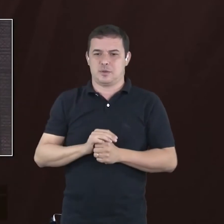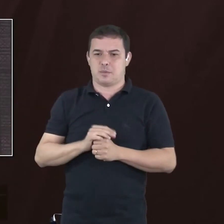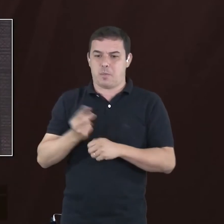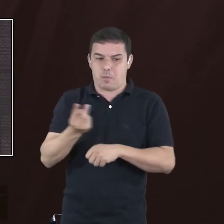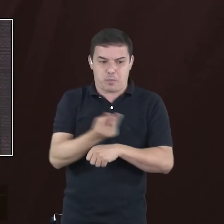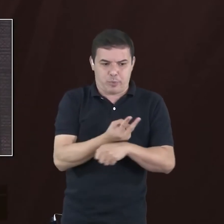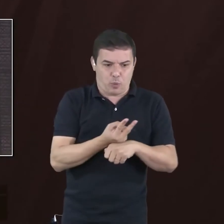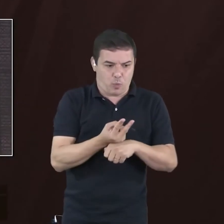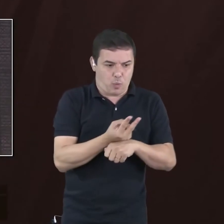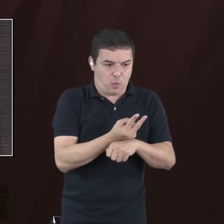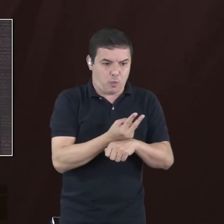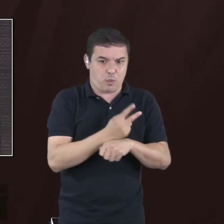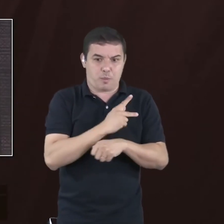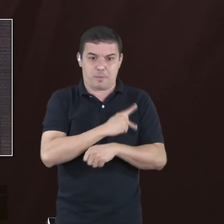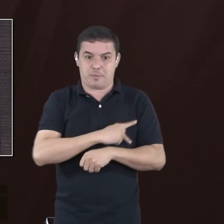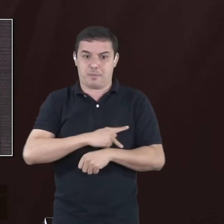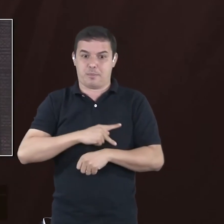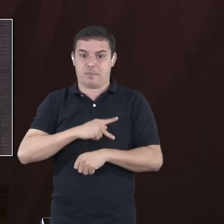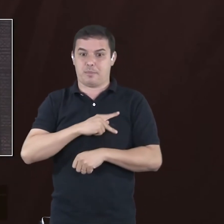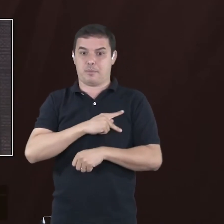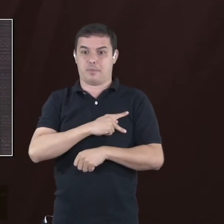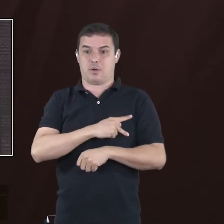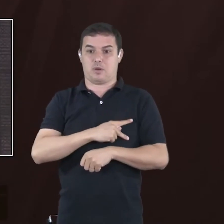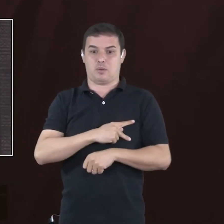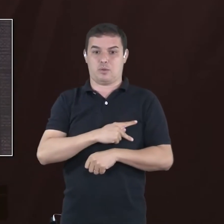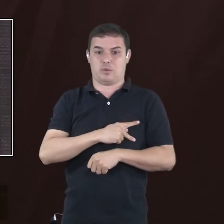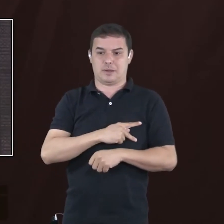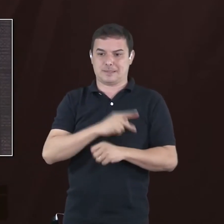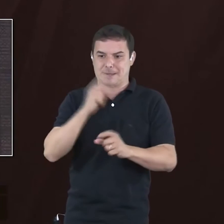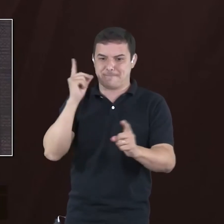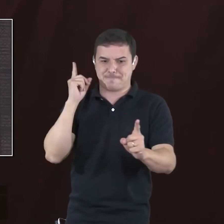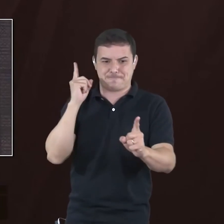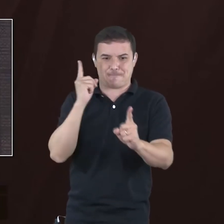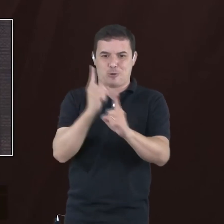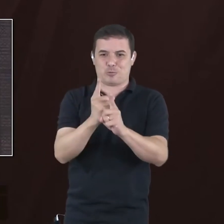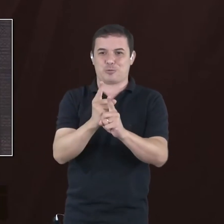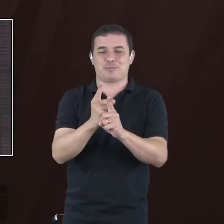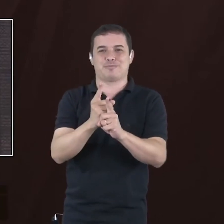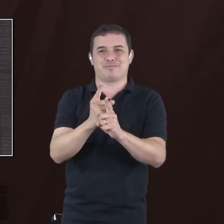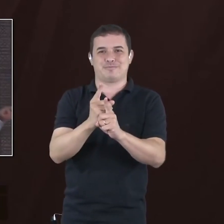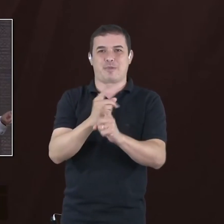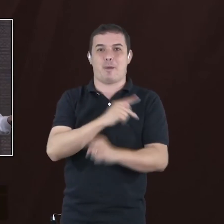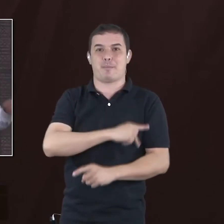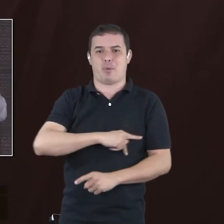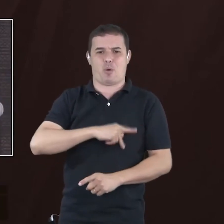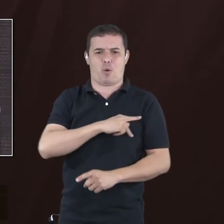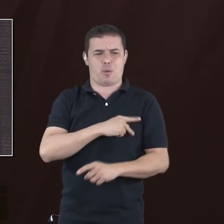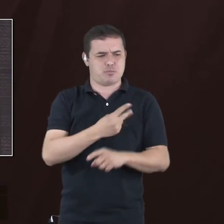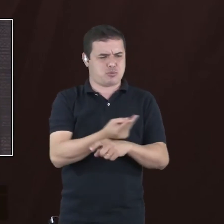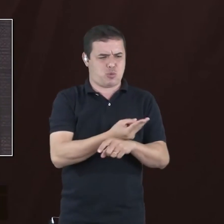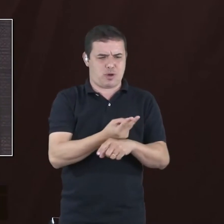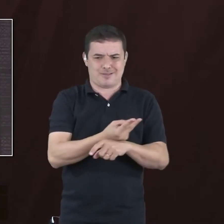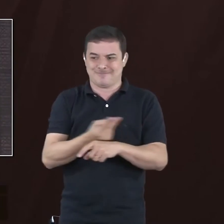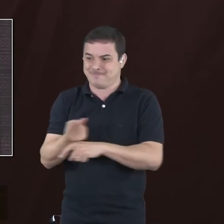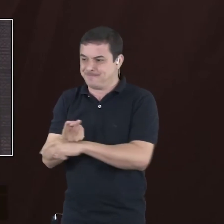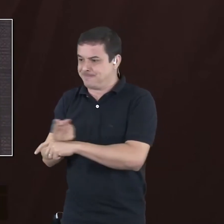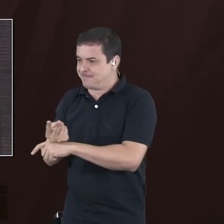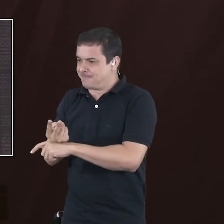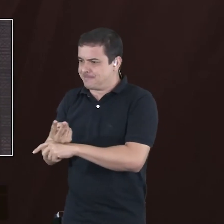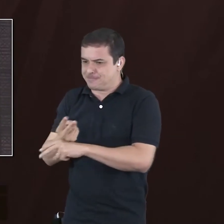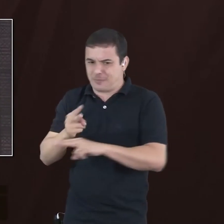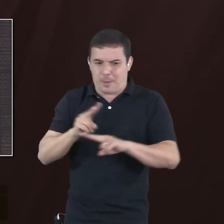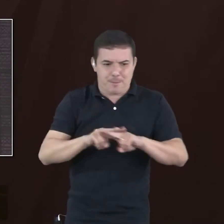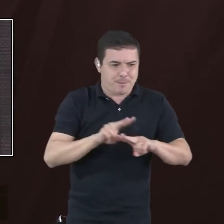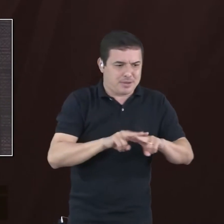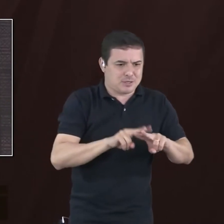procurou solicitamente até me encontrar. Ele ficou procurando aqui, procurando ali, onde Paulo ficou